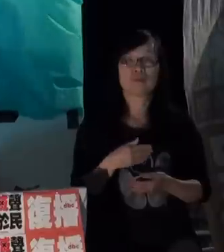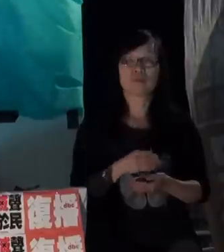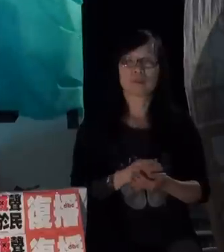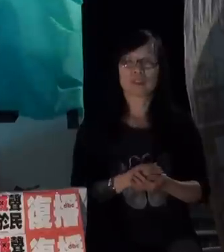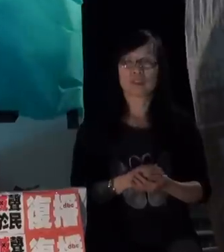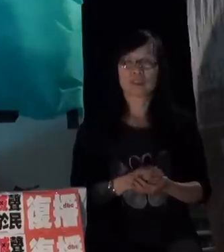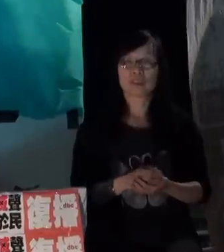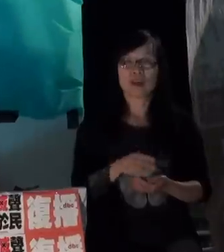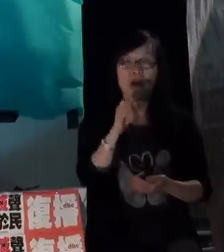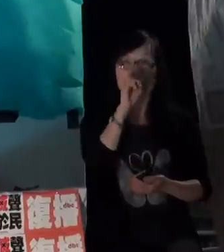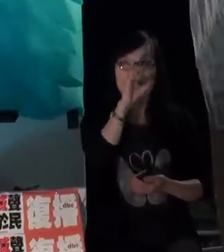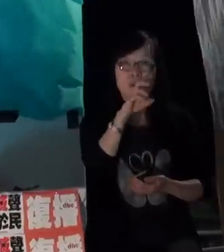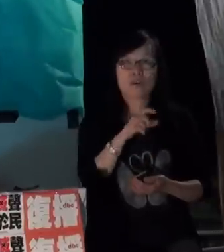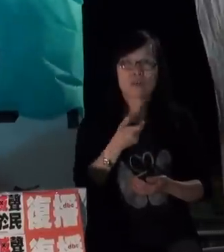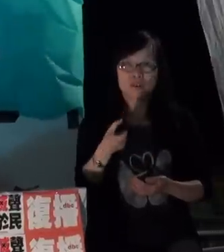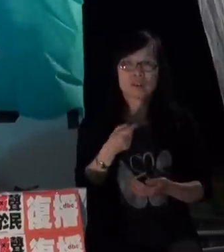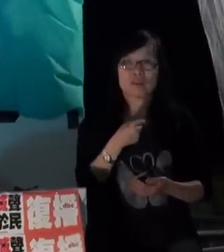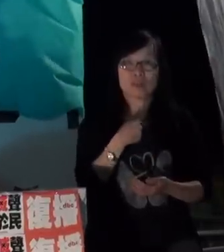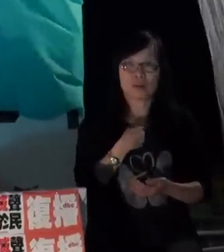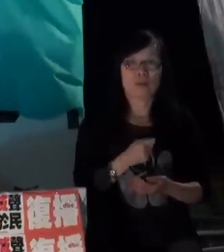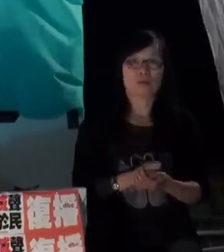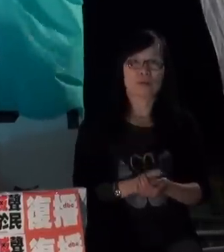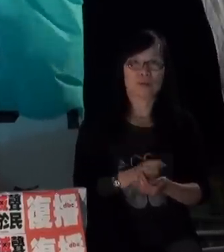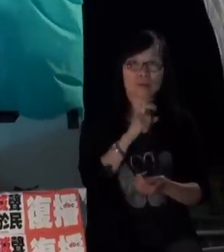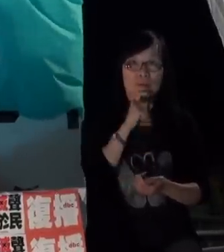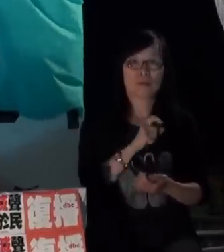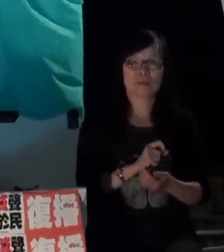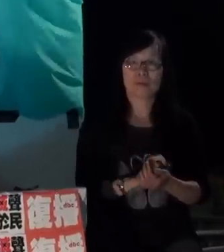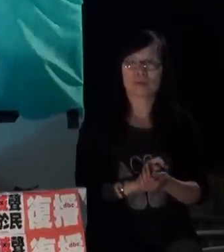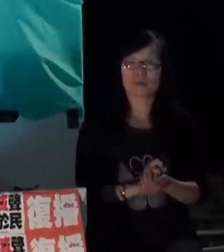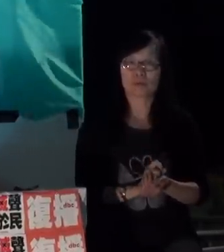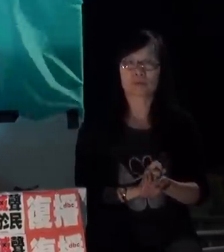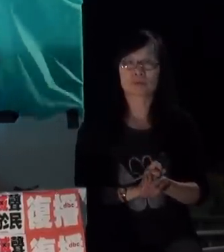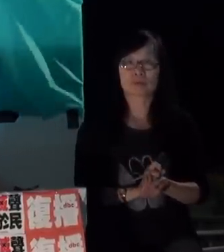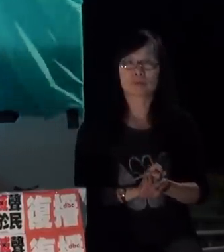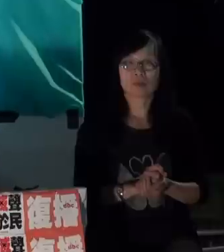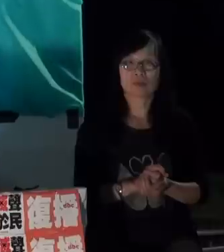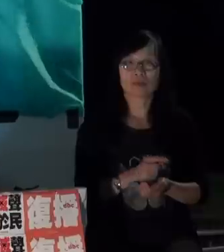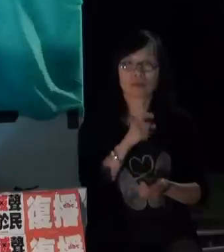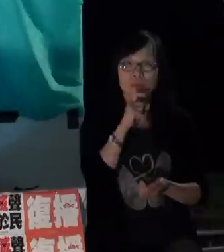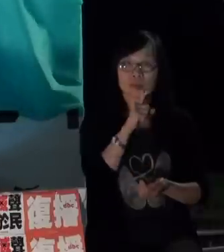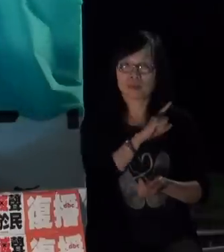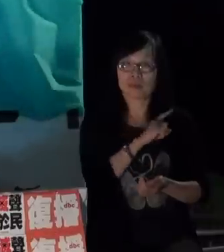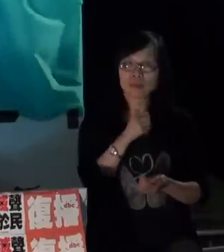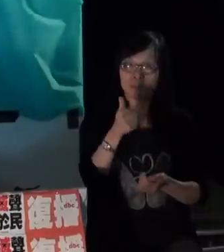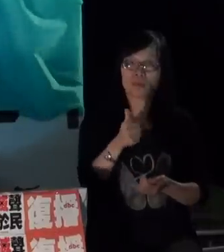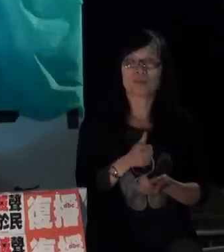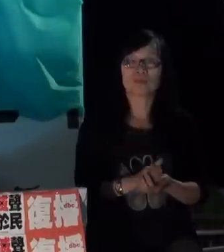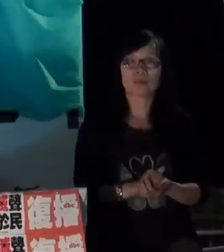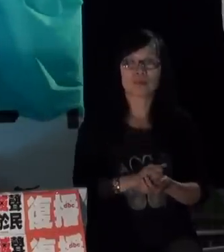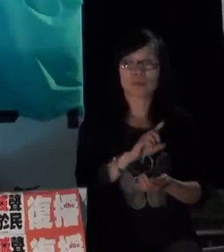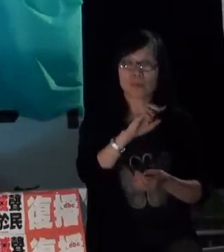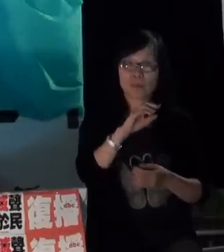翻嚟， 你講價有本錢先得噶，大佬。 係咯，咁你如果你即係、就是、你自己本身唔運用